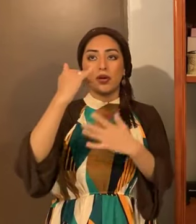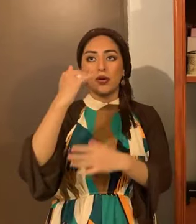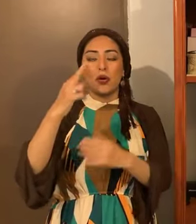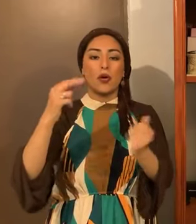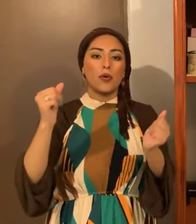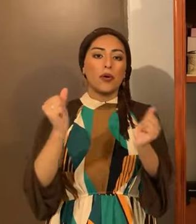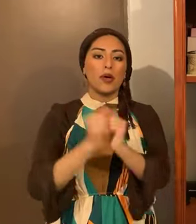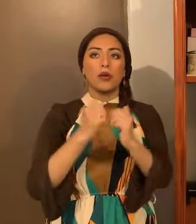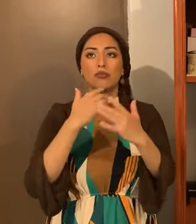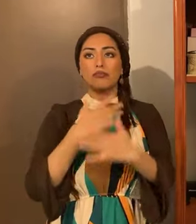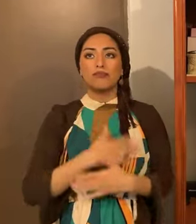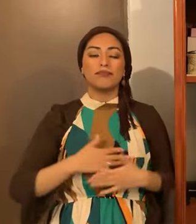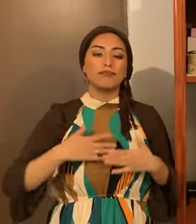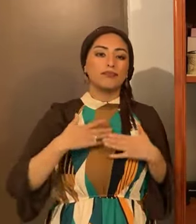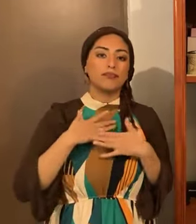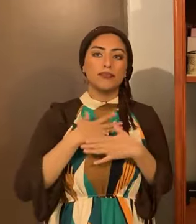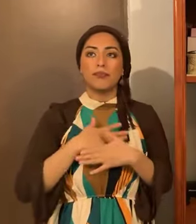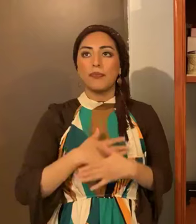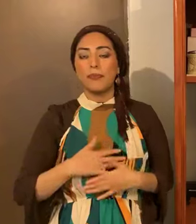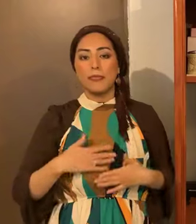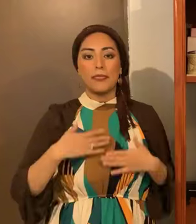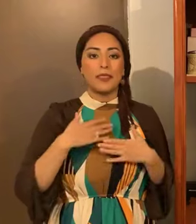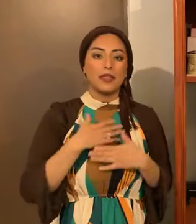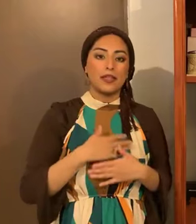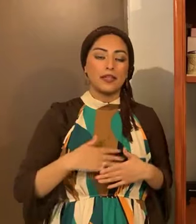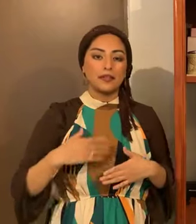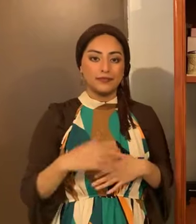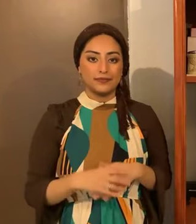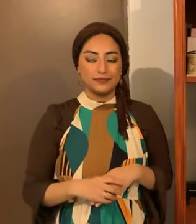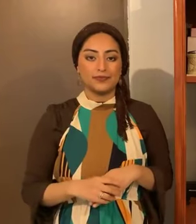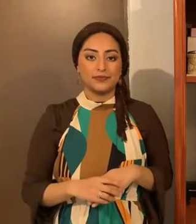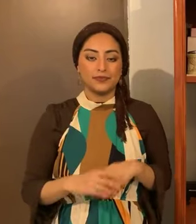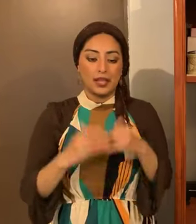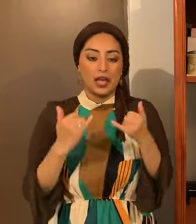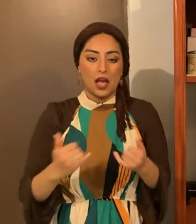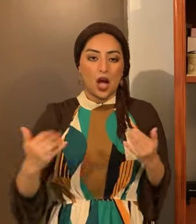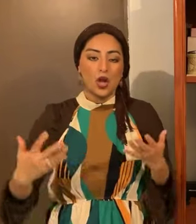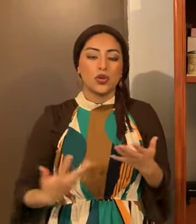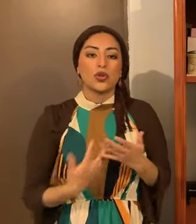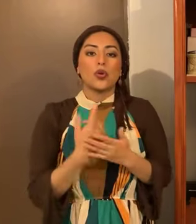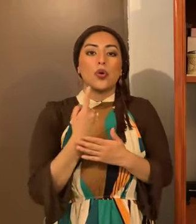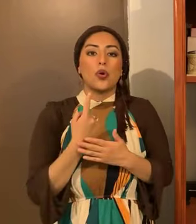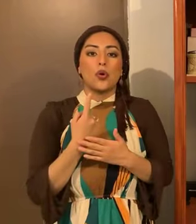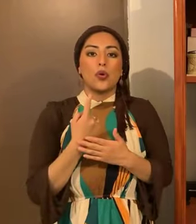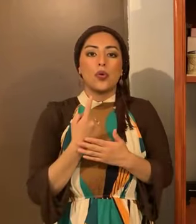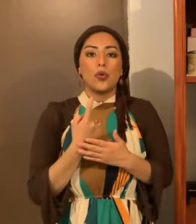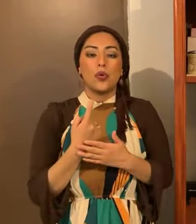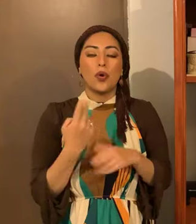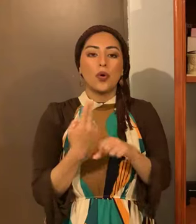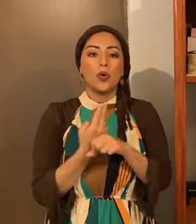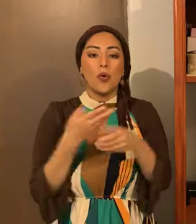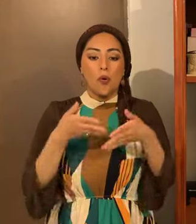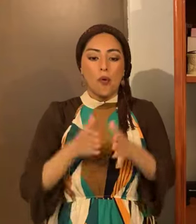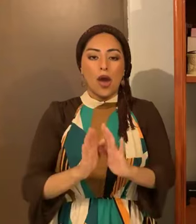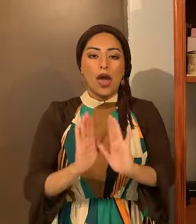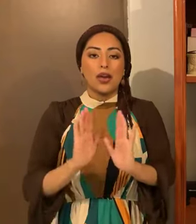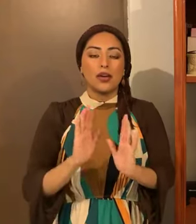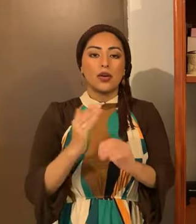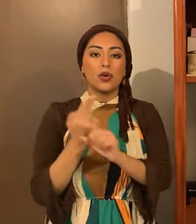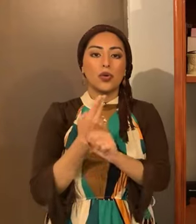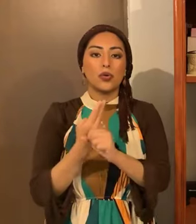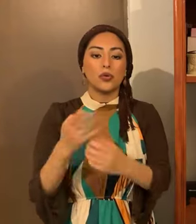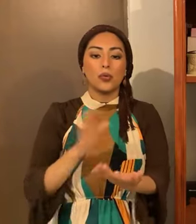exaltada Yahshua con regocijo. Eso es una métrica regular. Esta melodía, el cántico